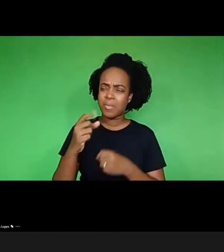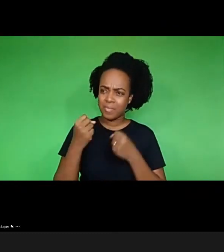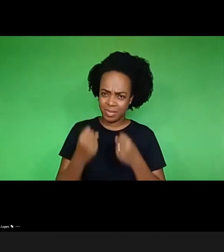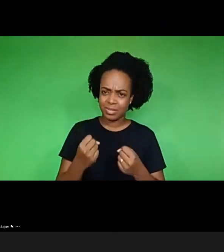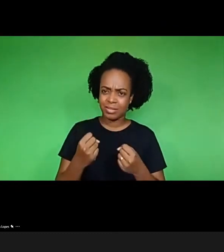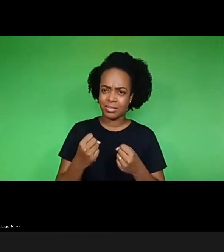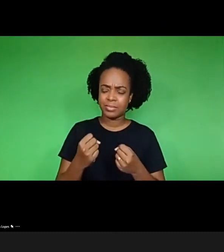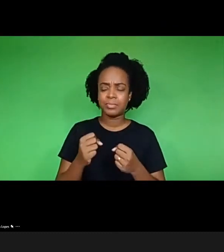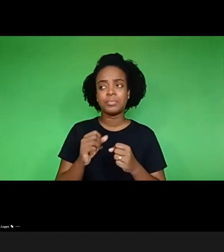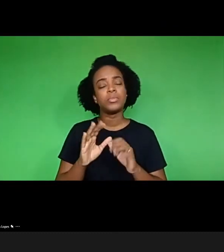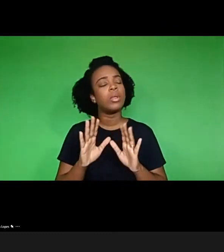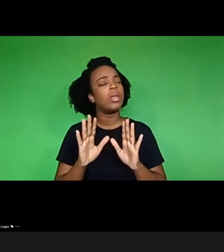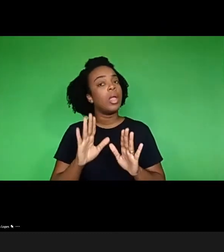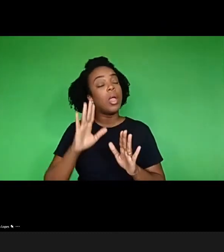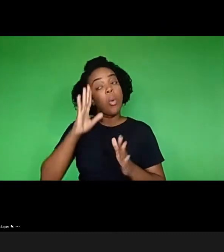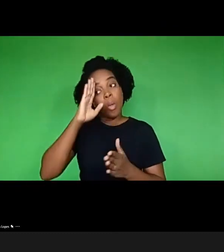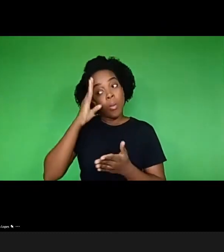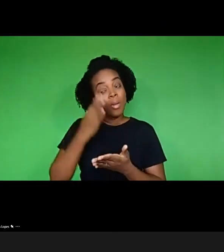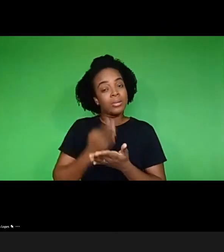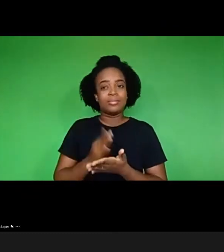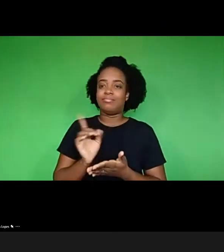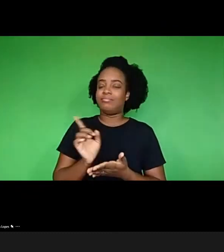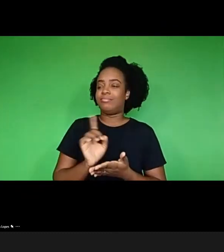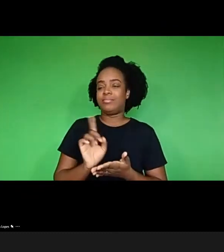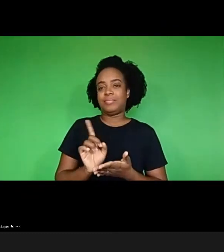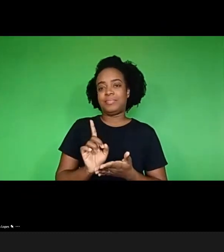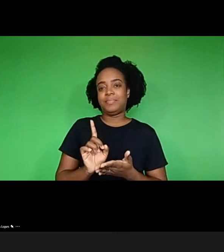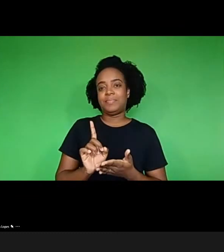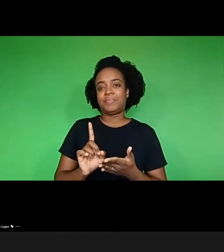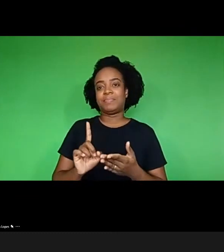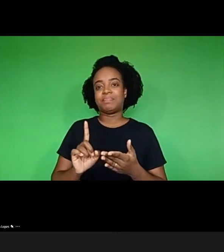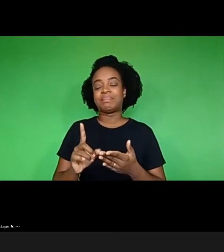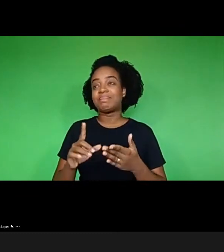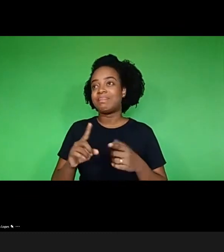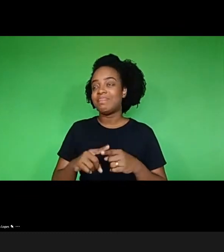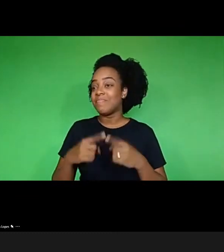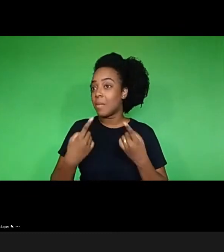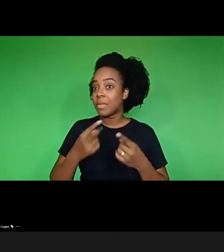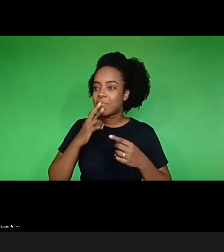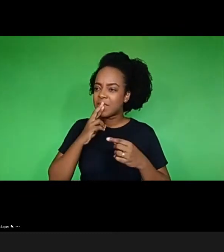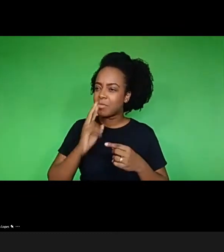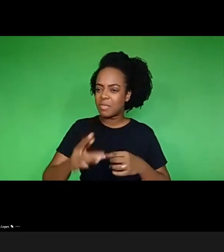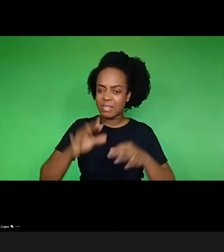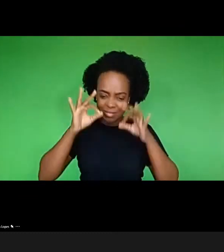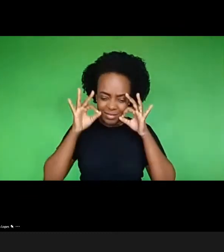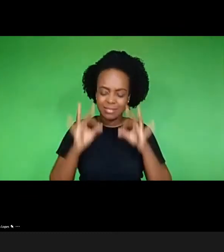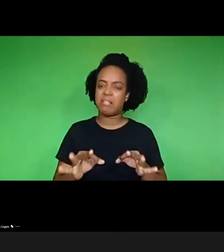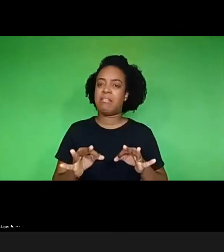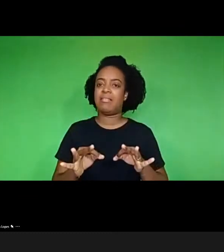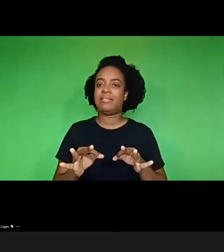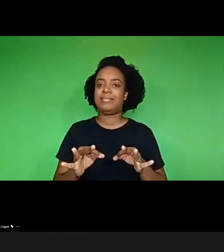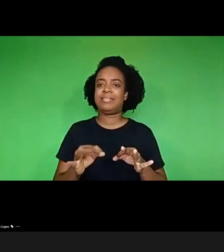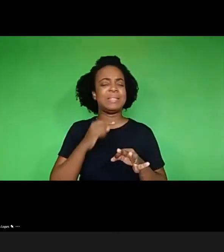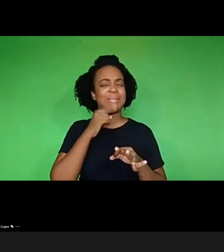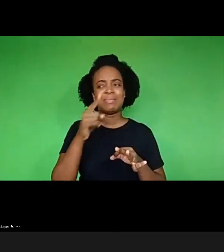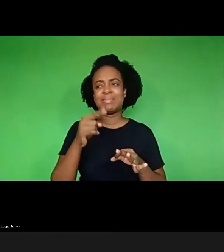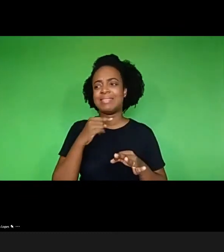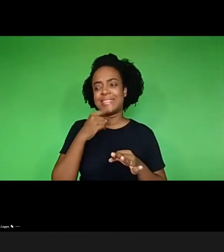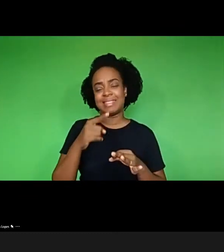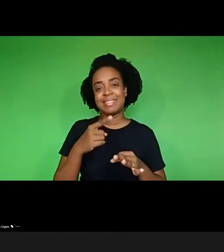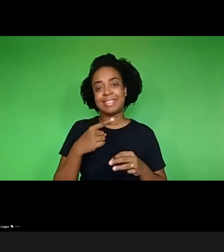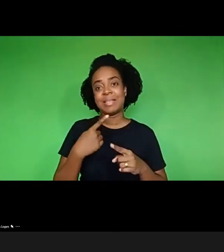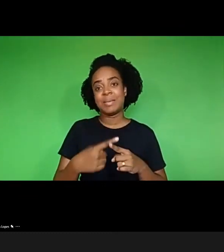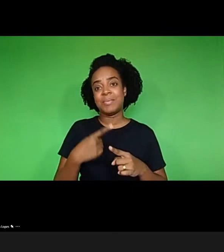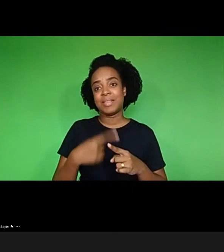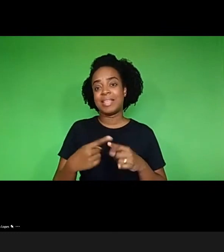que não. Agora sim, eu não consigo dar a resposta 100% de certeza, porque no meu celular ele